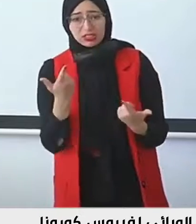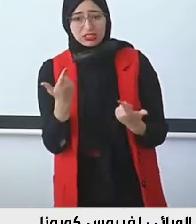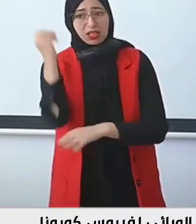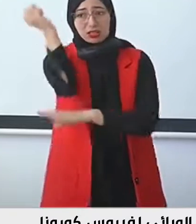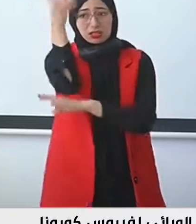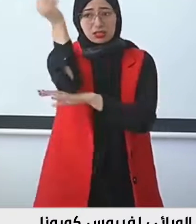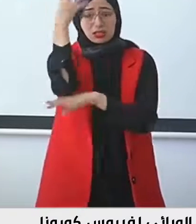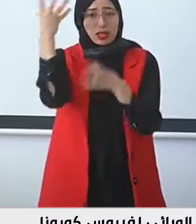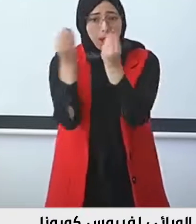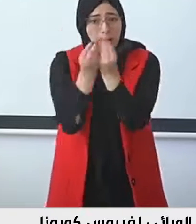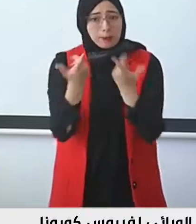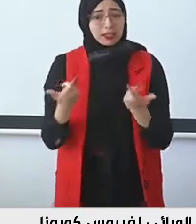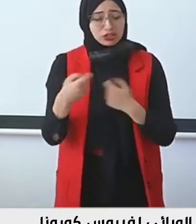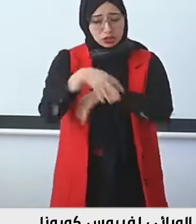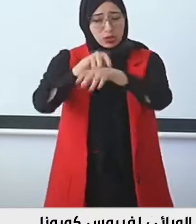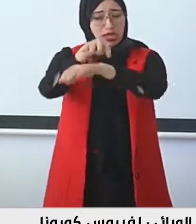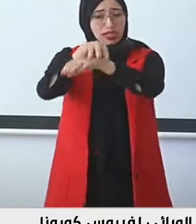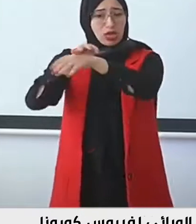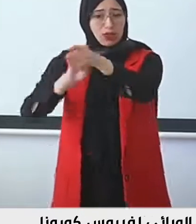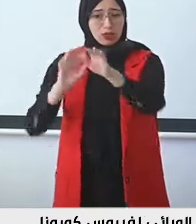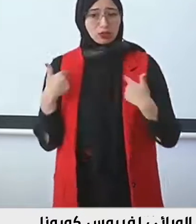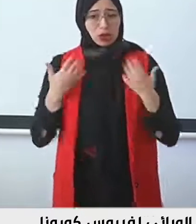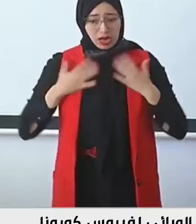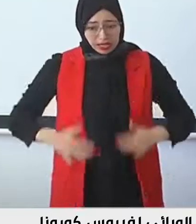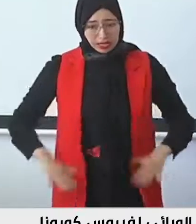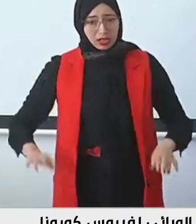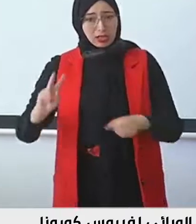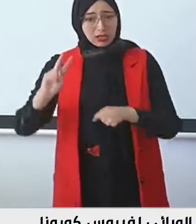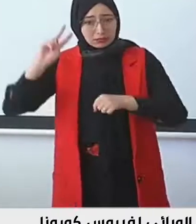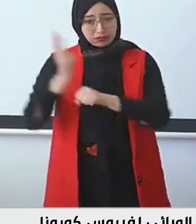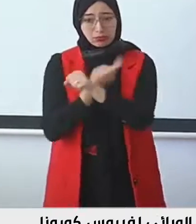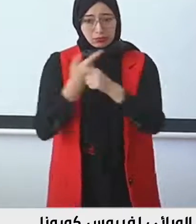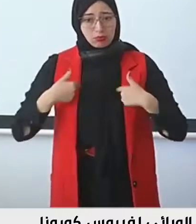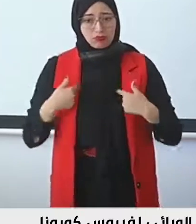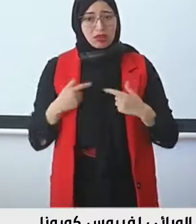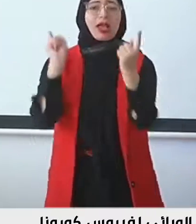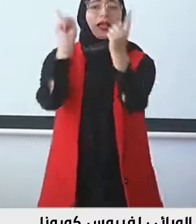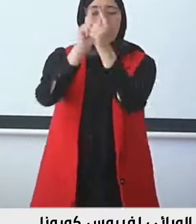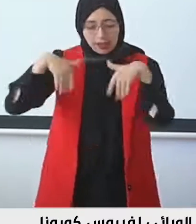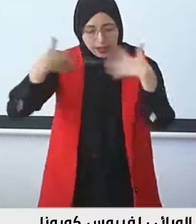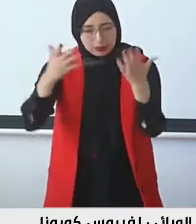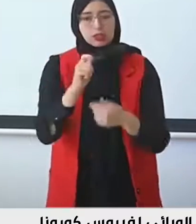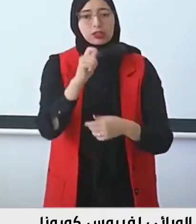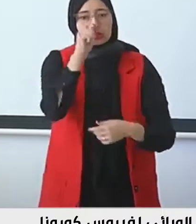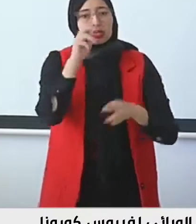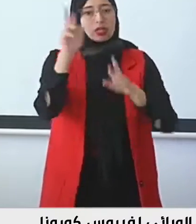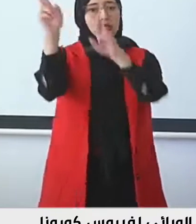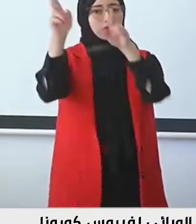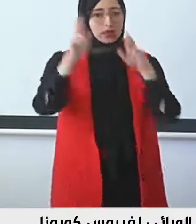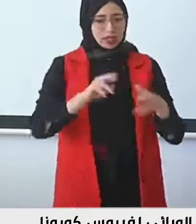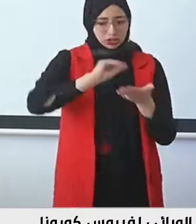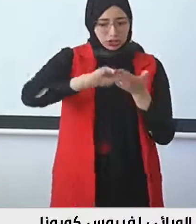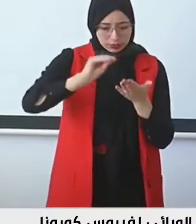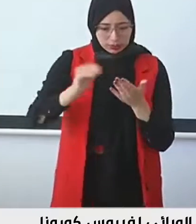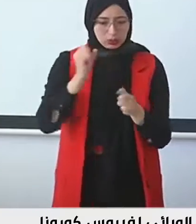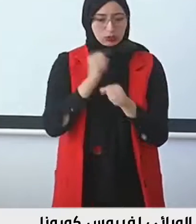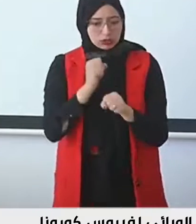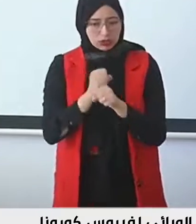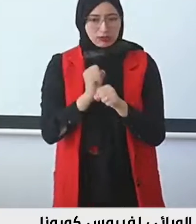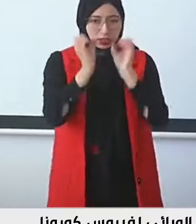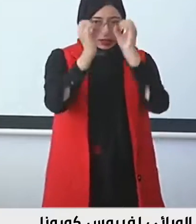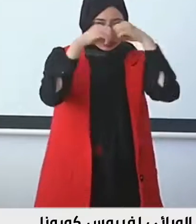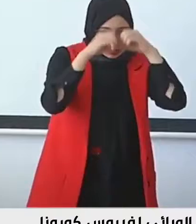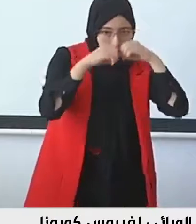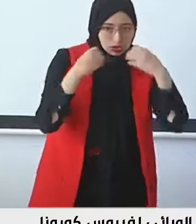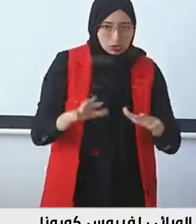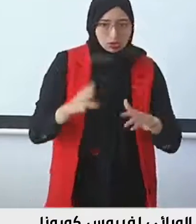وفما الفرق الجهويه هما بيدهم ينتقلوا ويقوموا باخذ العينات ويرجعوا للمكاتب نتاعهم باش يقوموا